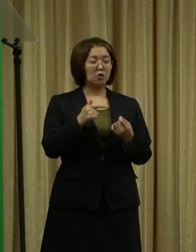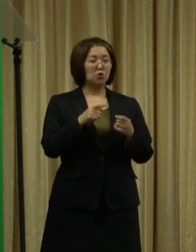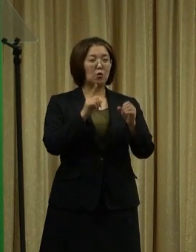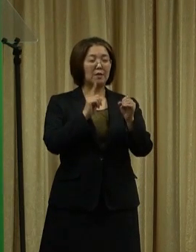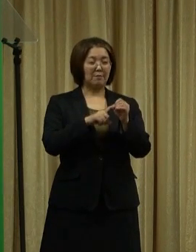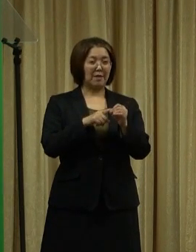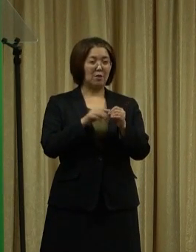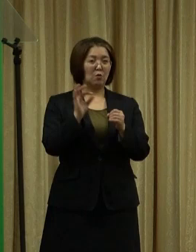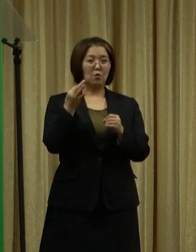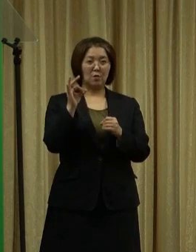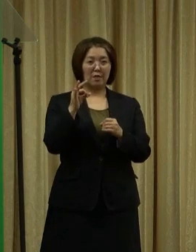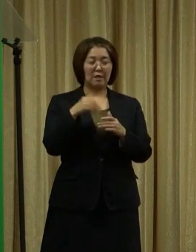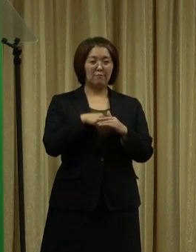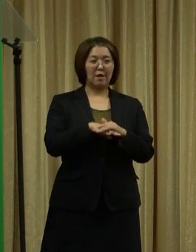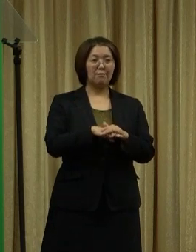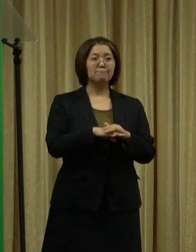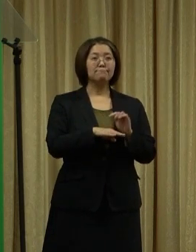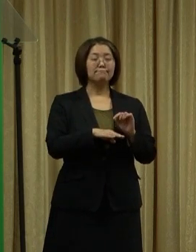持ちながら